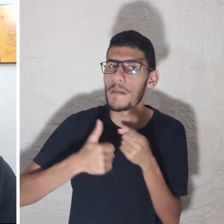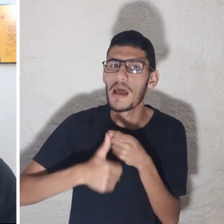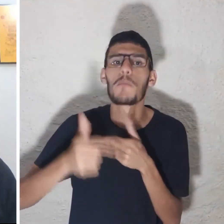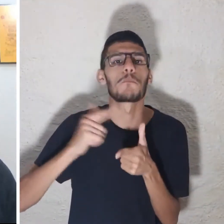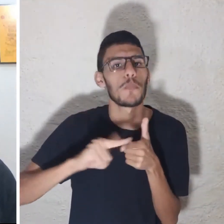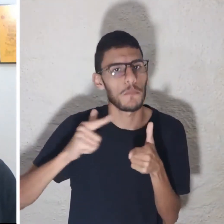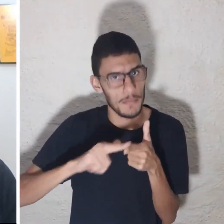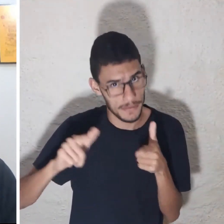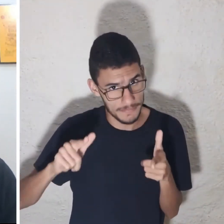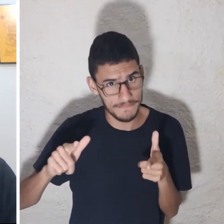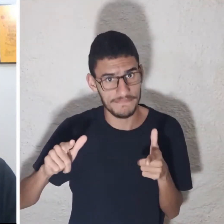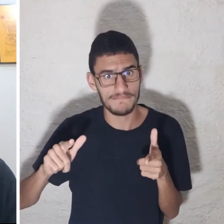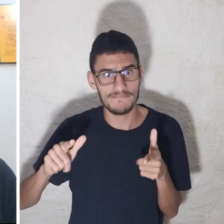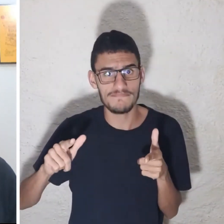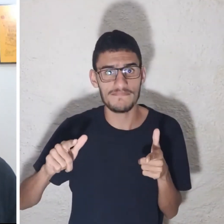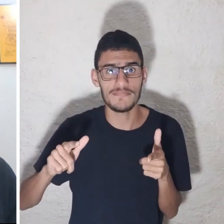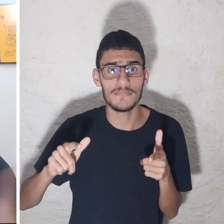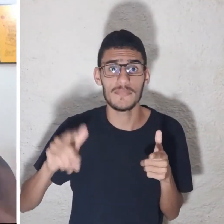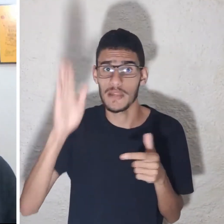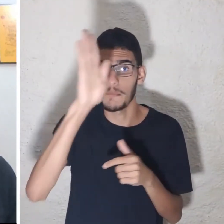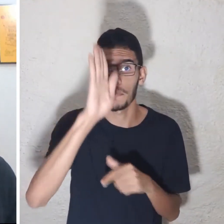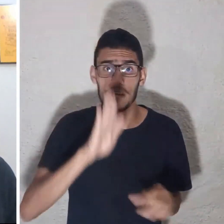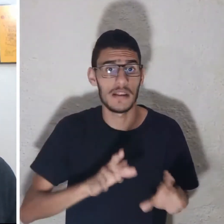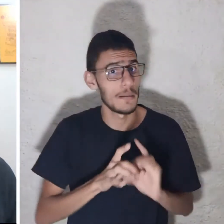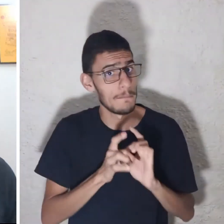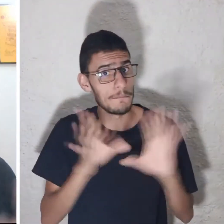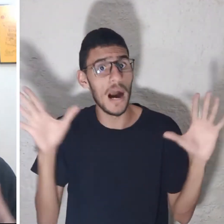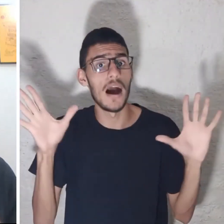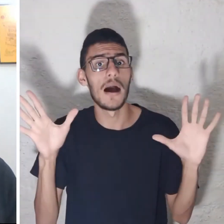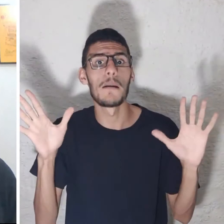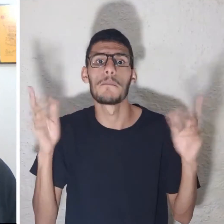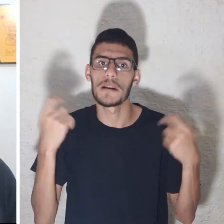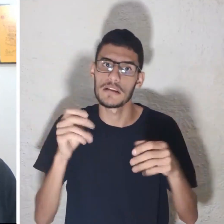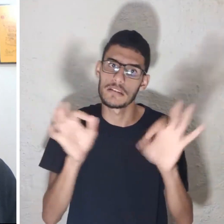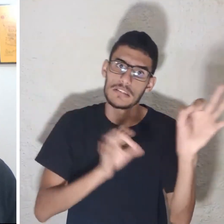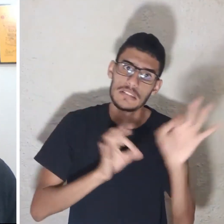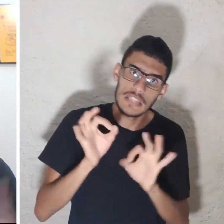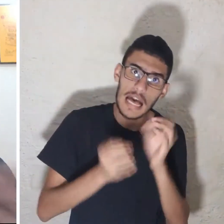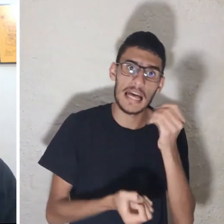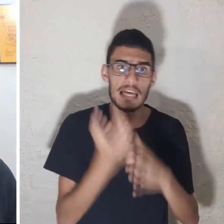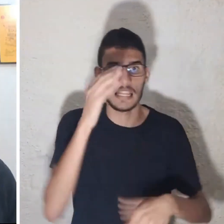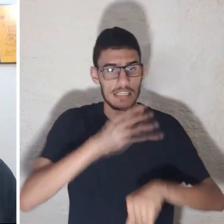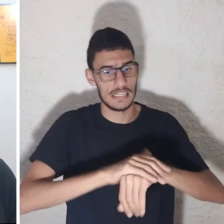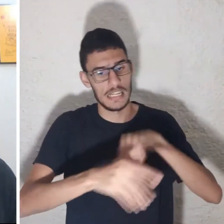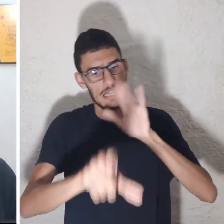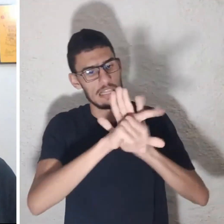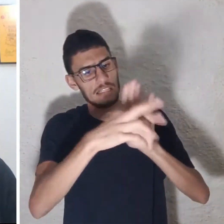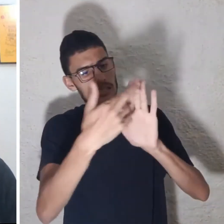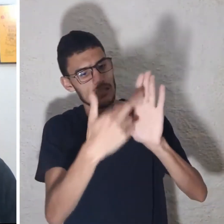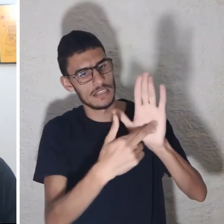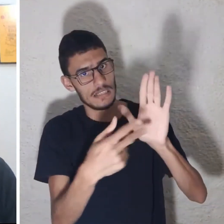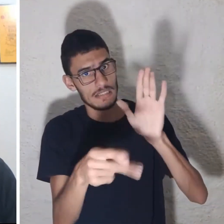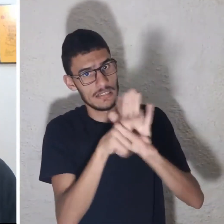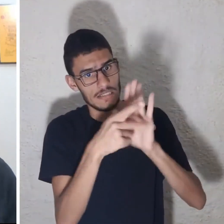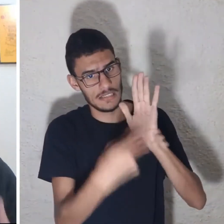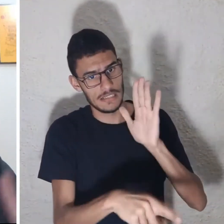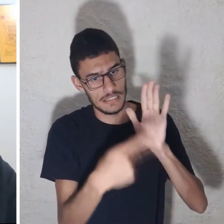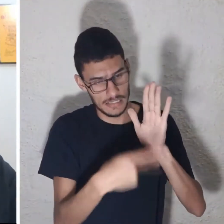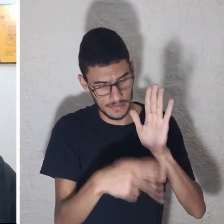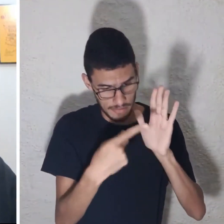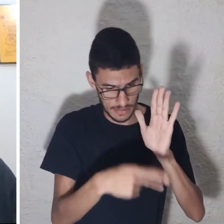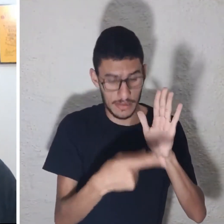esse foi o primeiro problema do seu governo. Quando o Brasil se tornou independente, precisou se organizar, precisou de leis. Então,